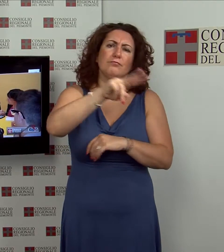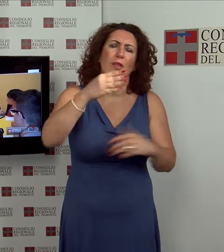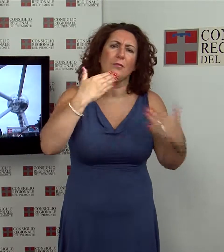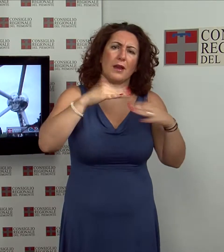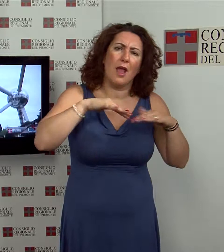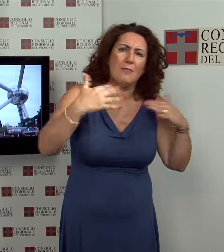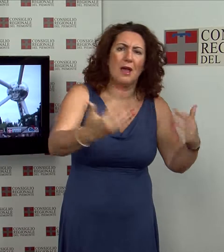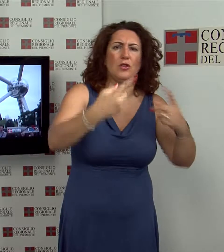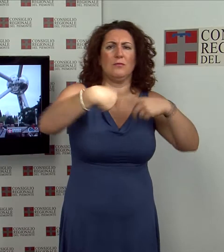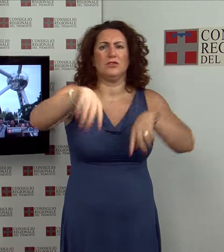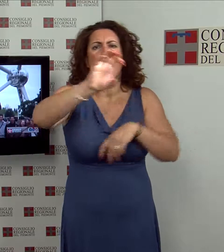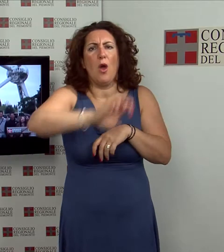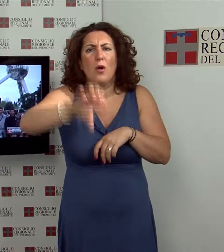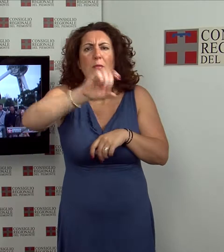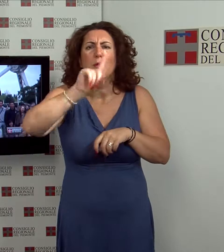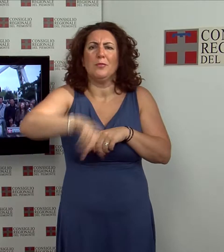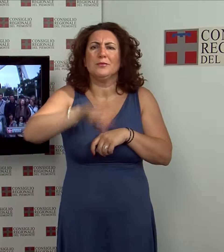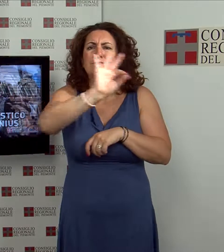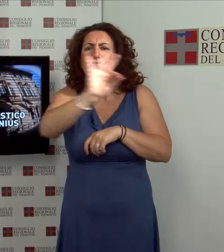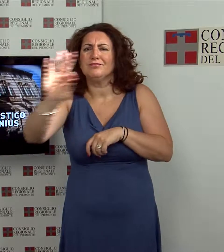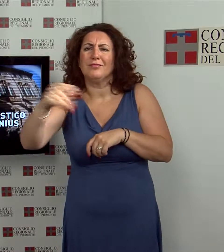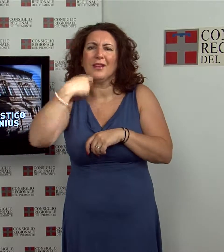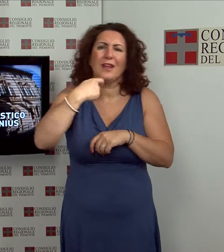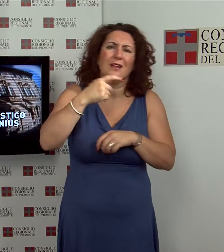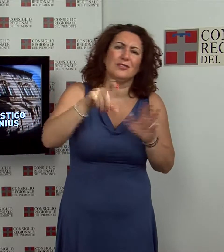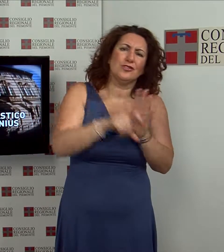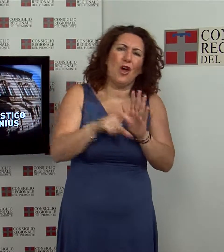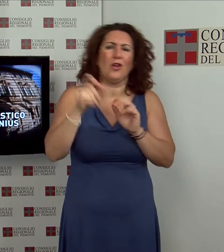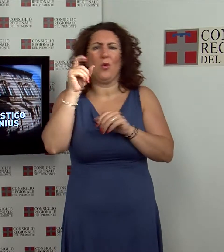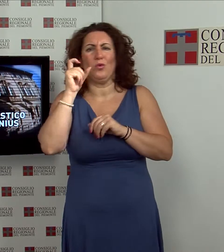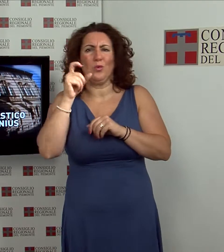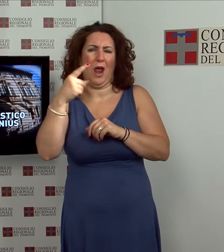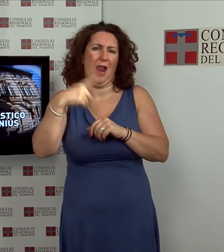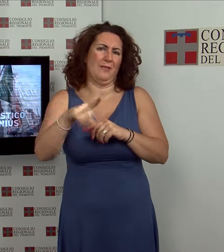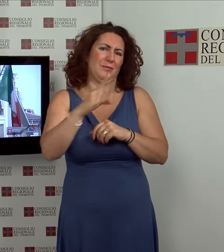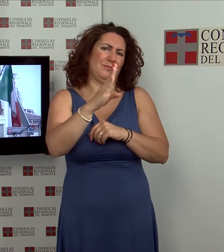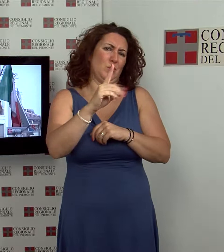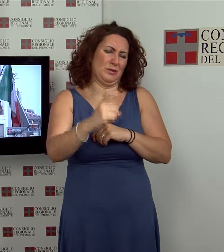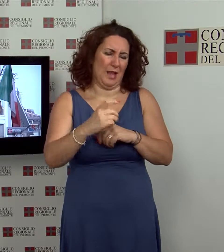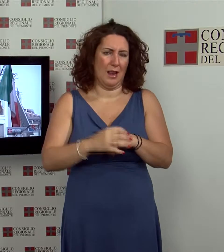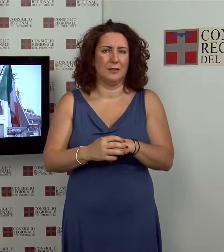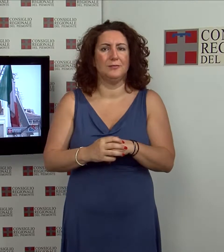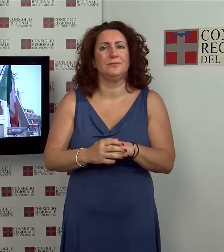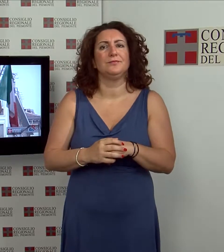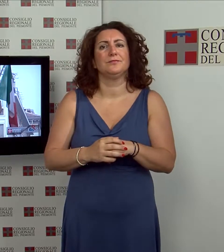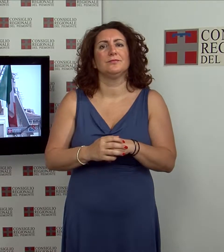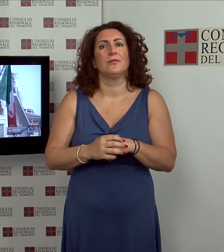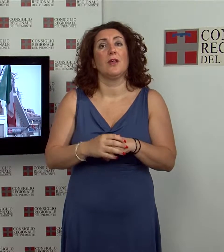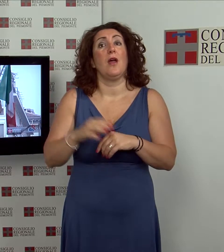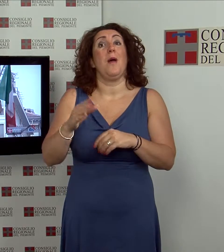interesse storico-culturale della capitale belga. Progetto scolastico europeo Comenius. Ricevuto a Palazzo Lascaris, un gruppo di studenti